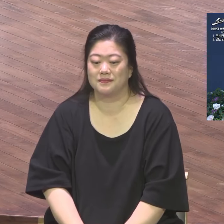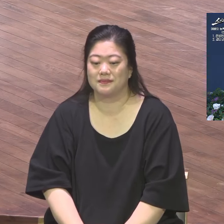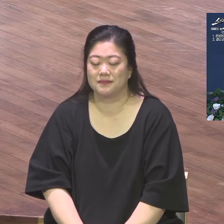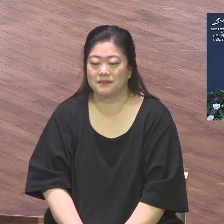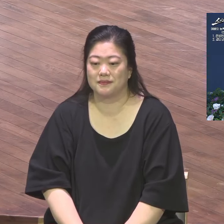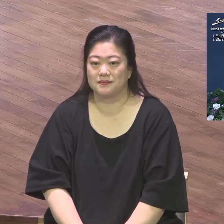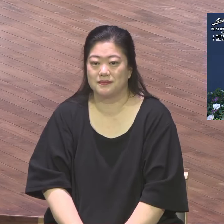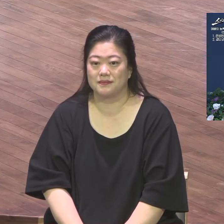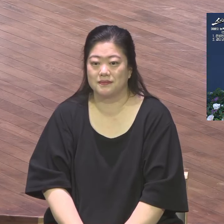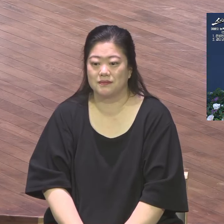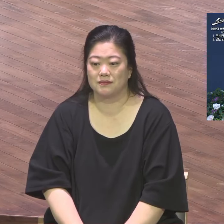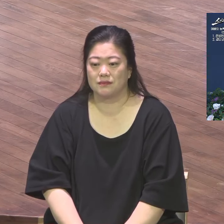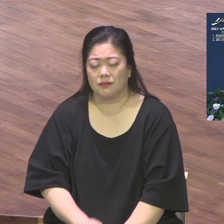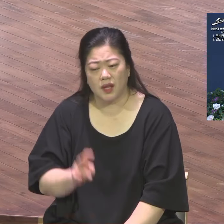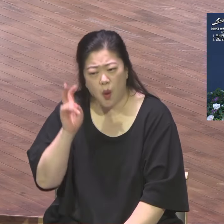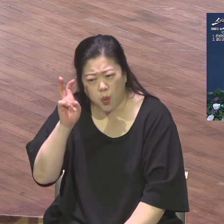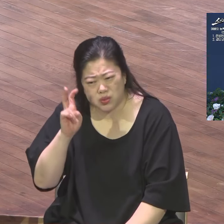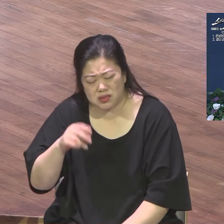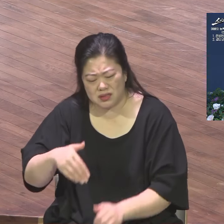어려움이 왔습니까?